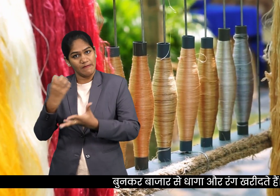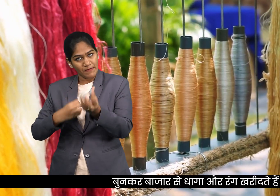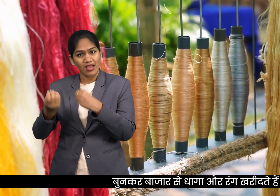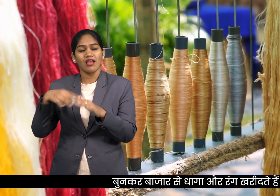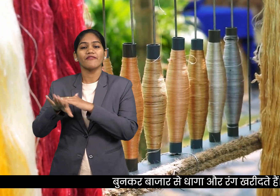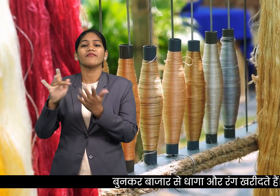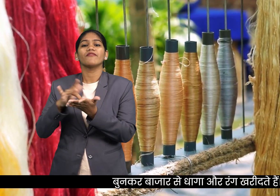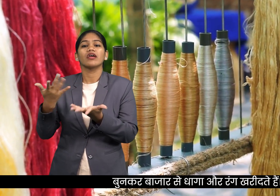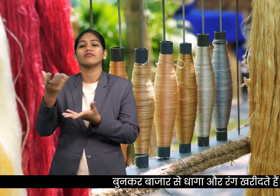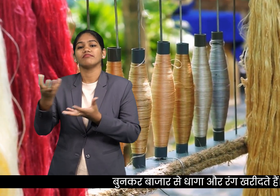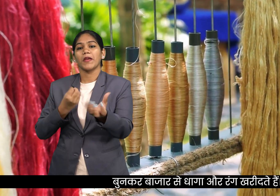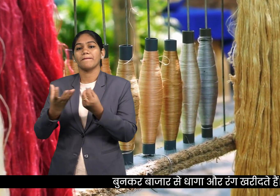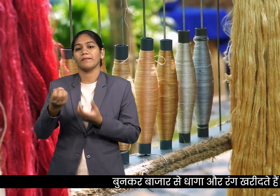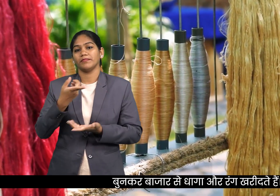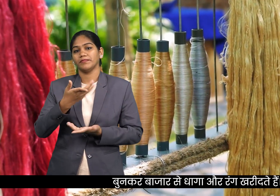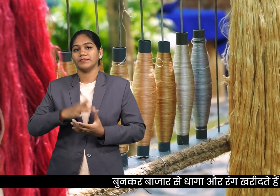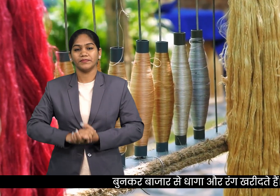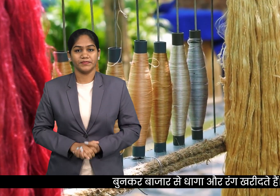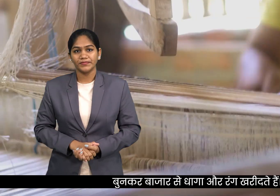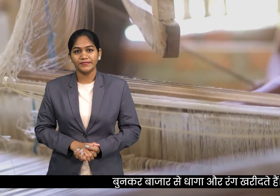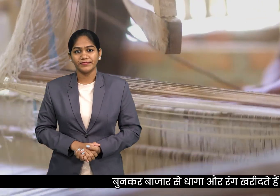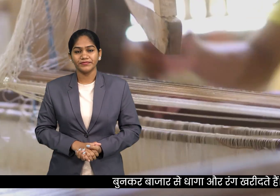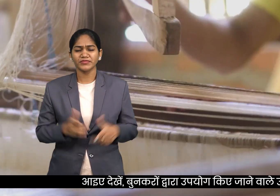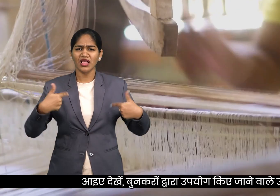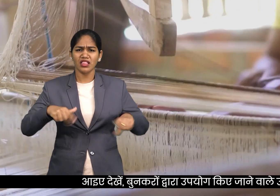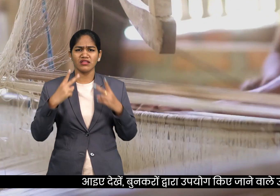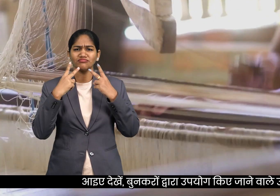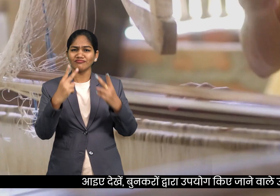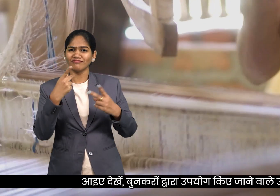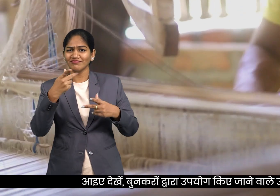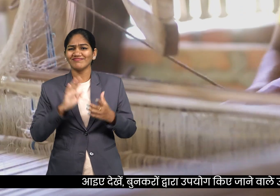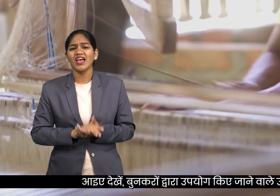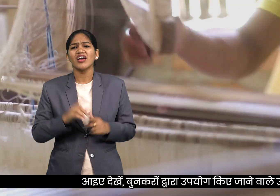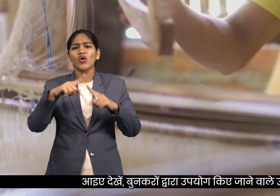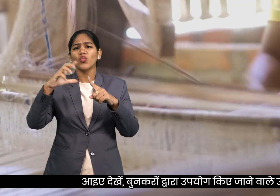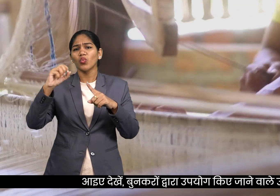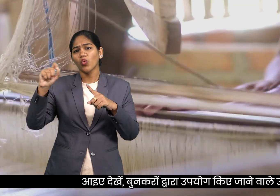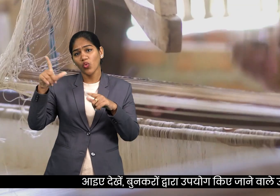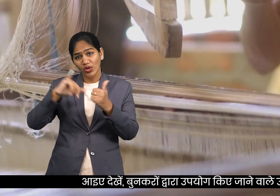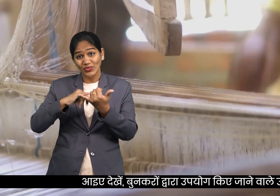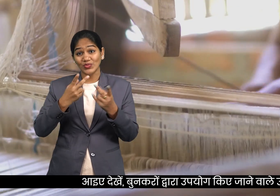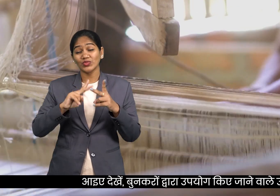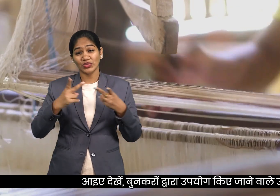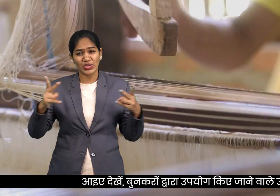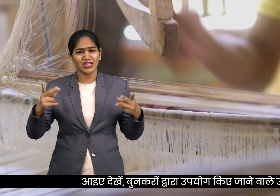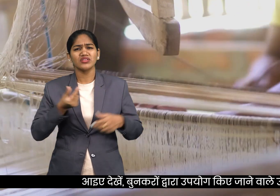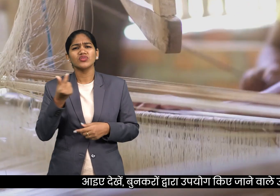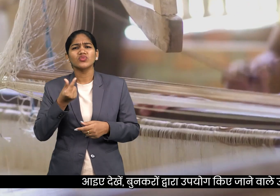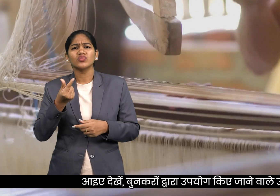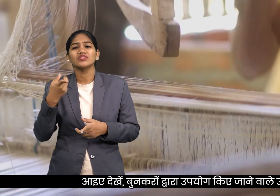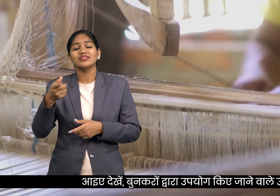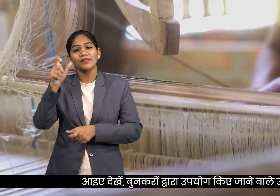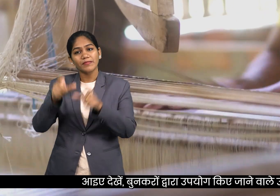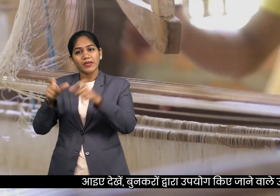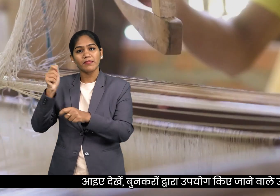आइए देखें बुनकरों द्वारा उपयोग किए जाने